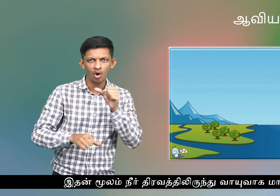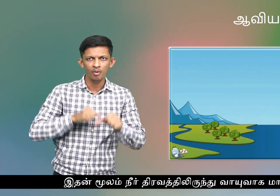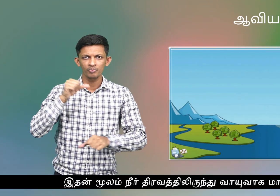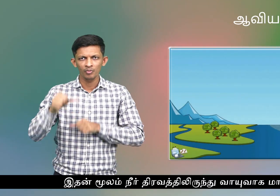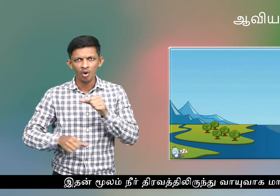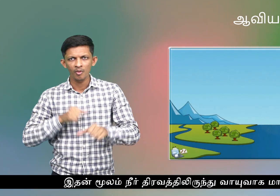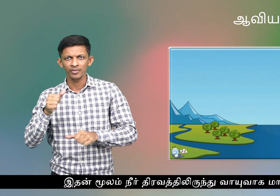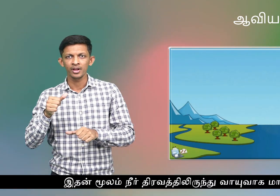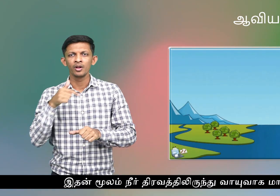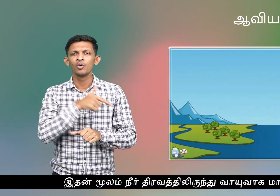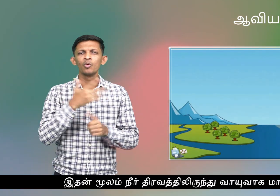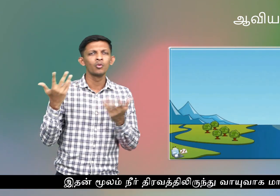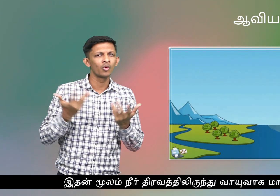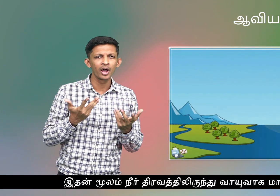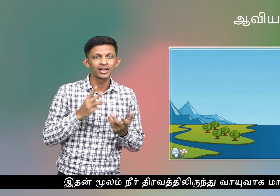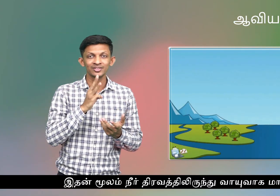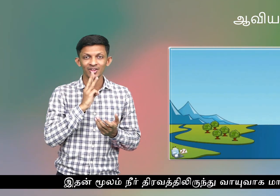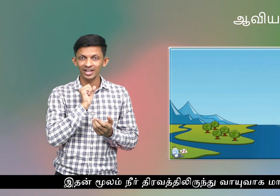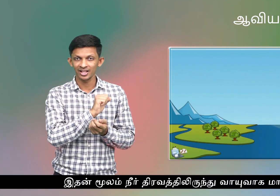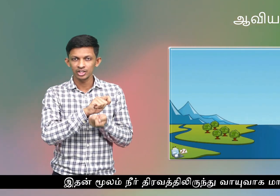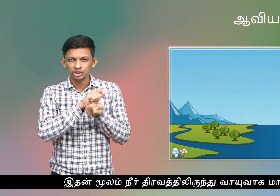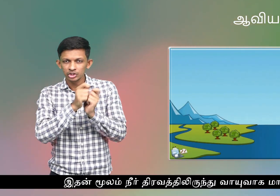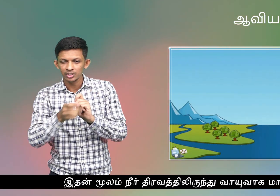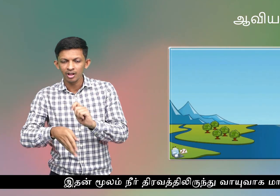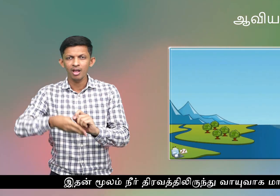இதன் மூலம் நீர் திரவத்திலிருந்து வாயுவாக மாறுகிறது.